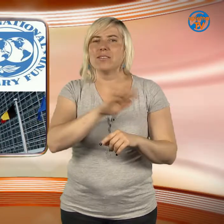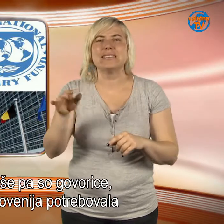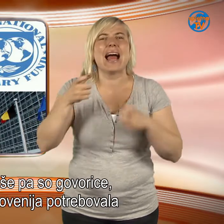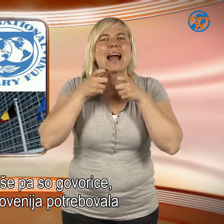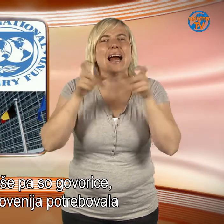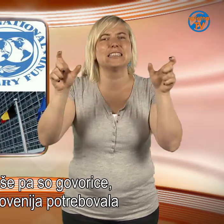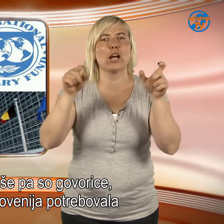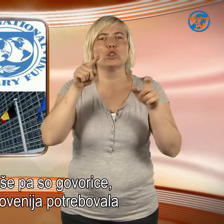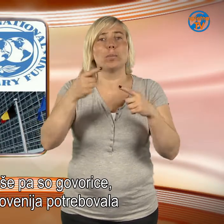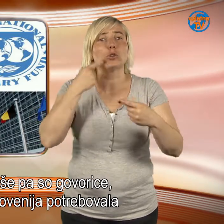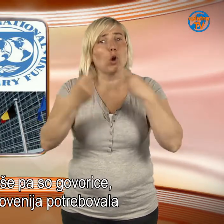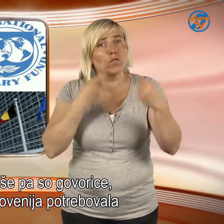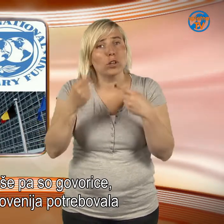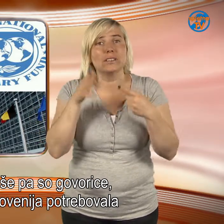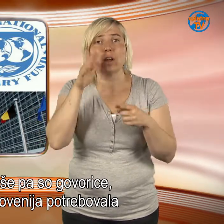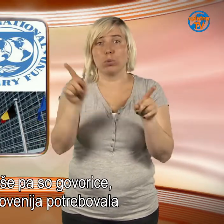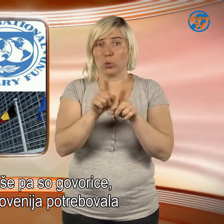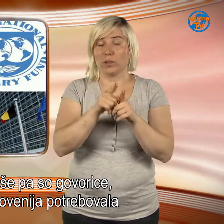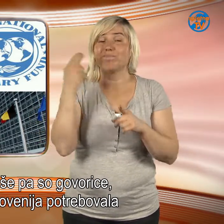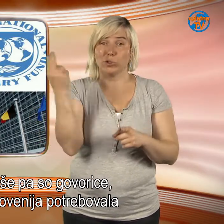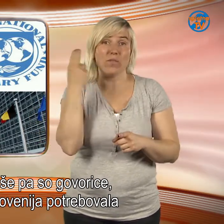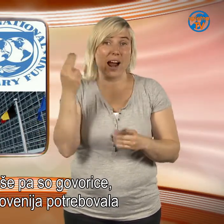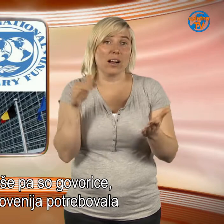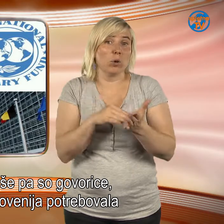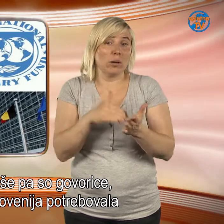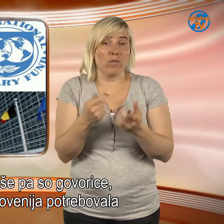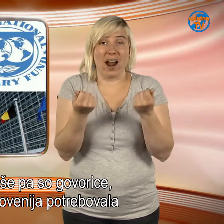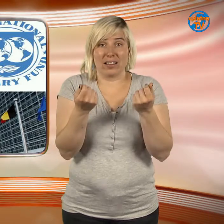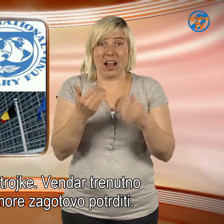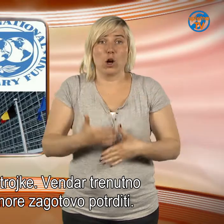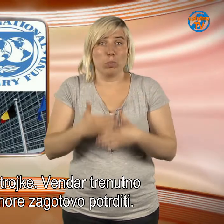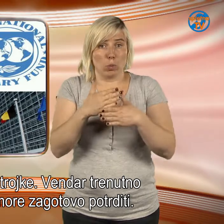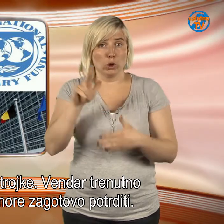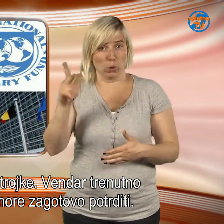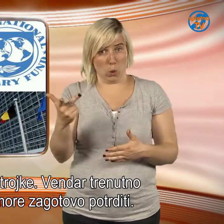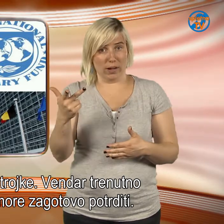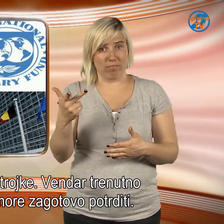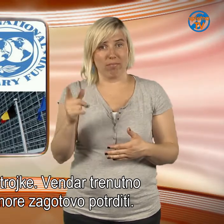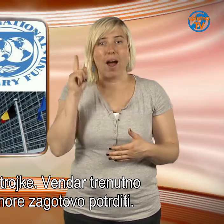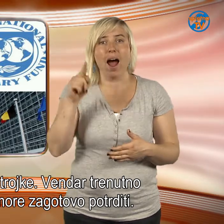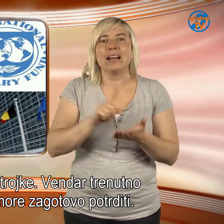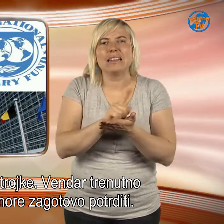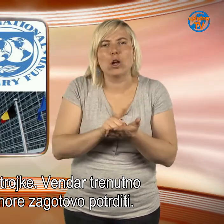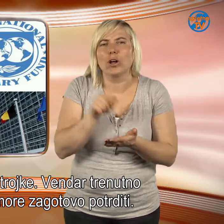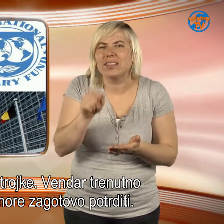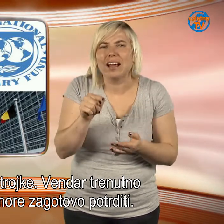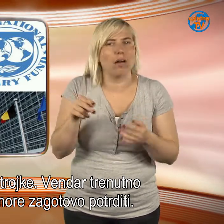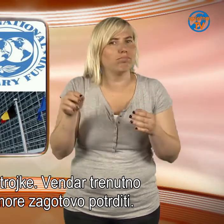Vse glasnejše pa so govorice, da bo tudi Slovenija potrebovala denarno pomoč trojke. Vendar trenutno